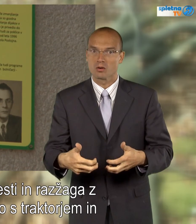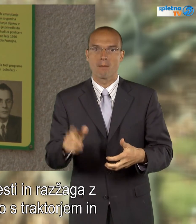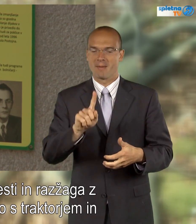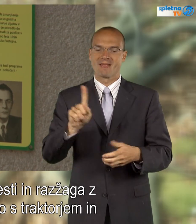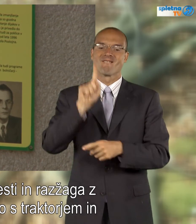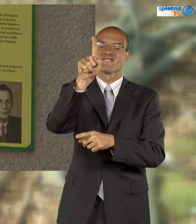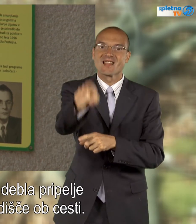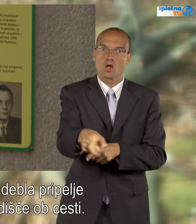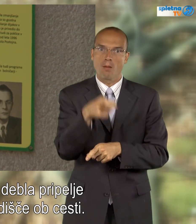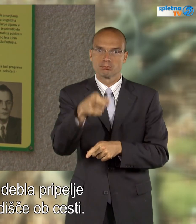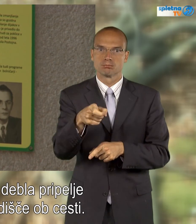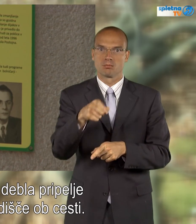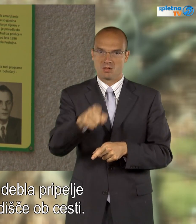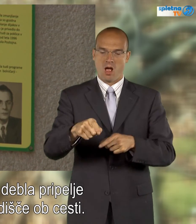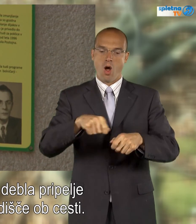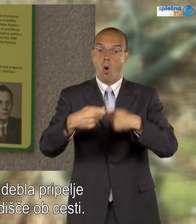ob cesti.